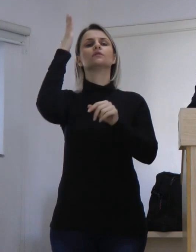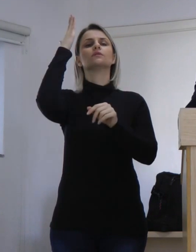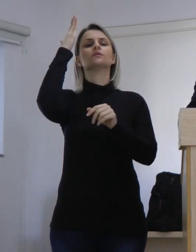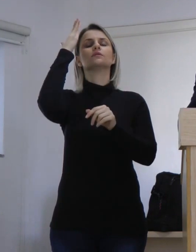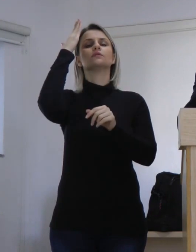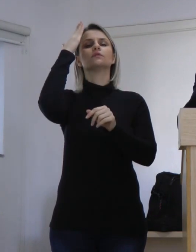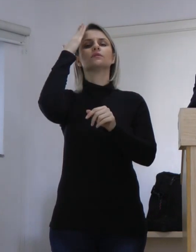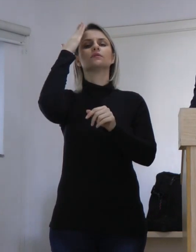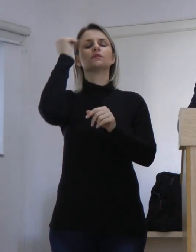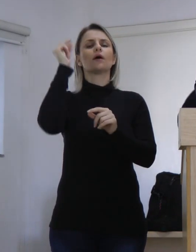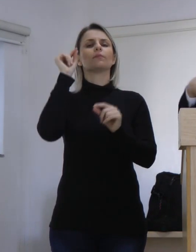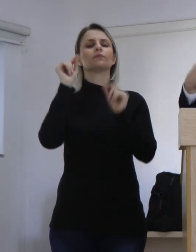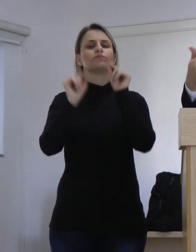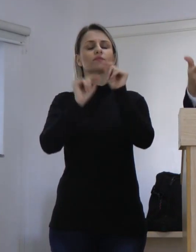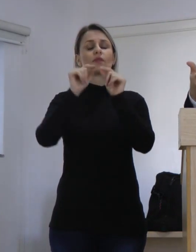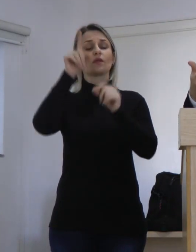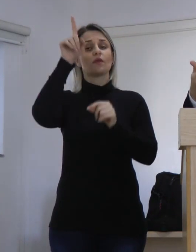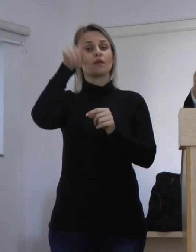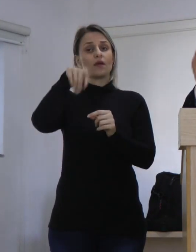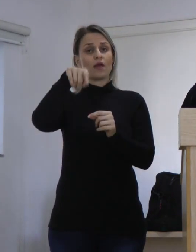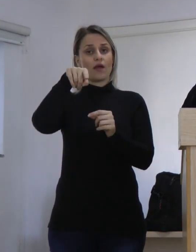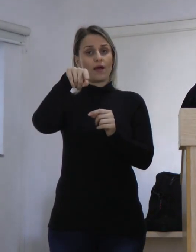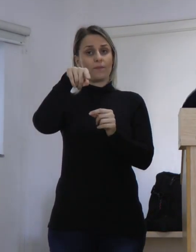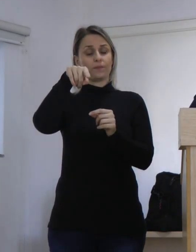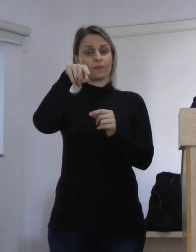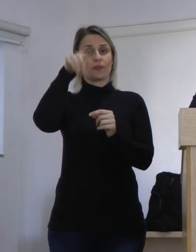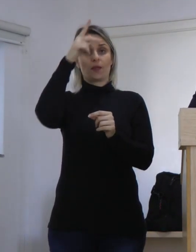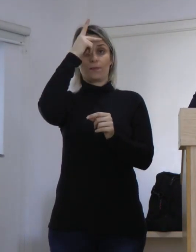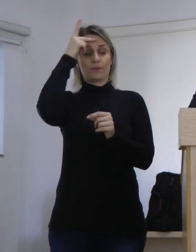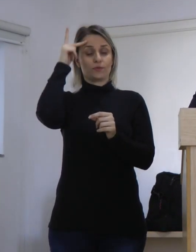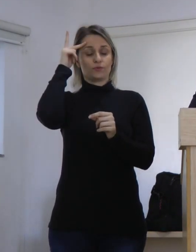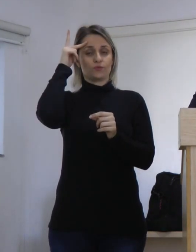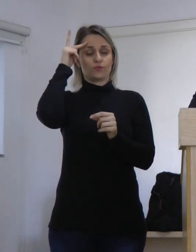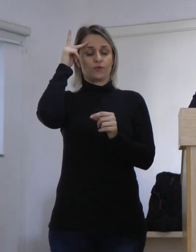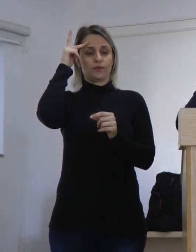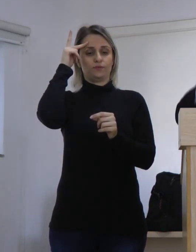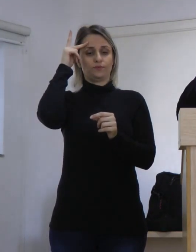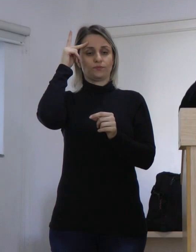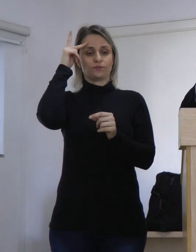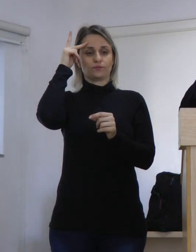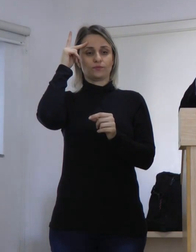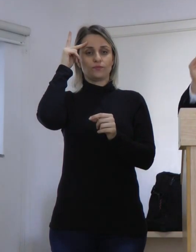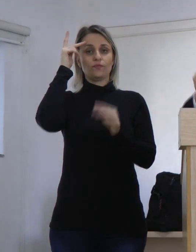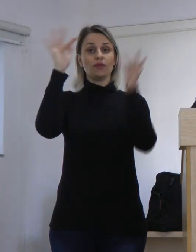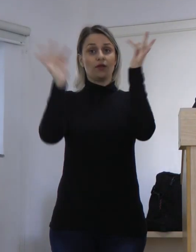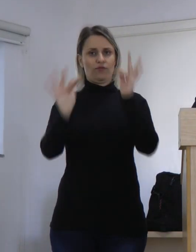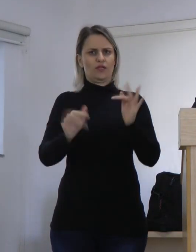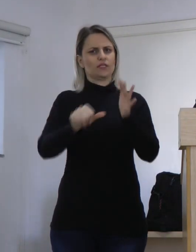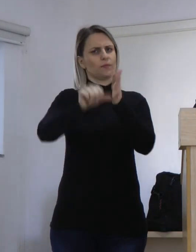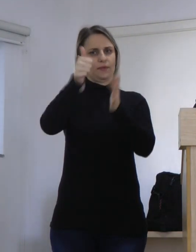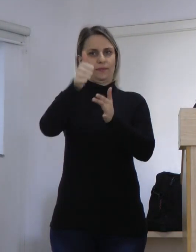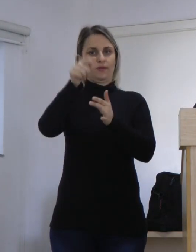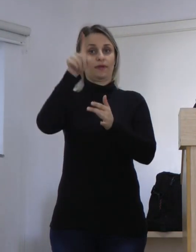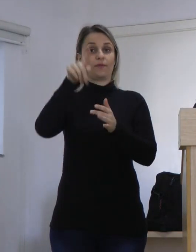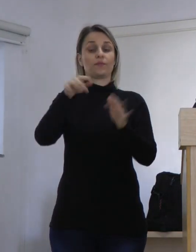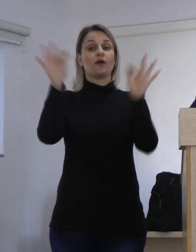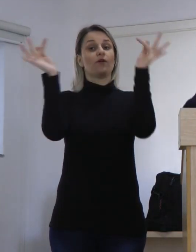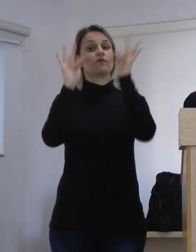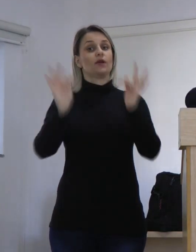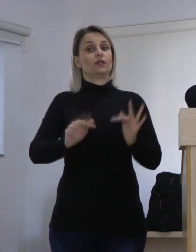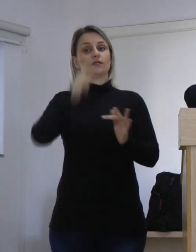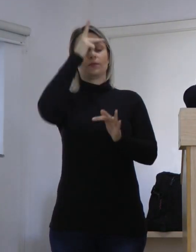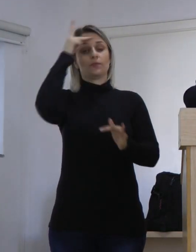Felizes os pobres de espírito, os pobres de orgulho, os humildes, porque deles é o reino dos céus.